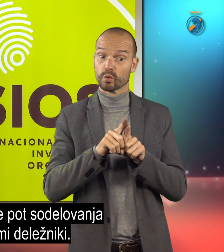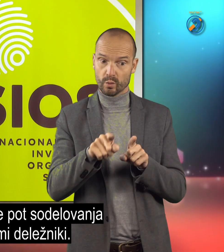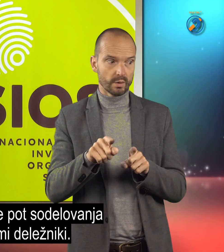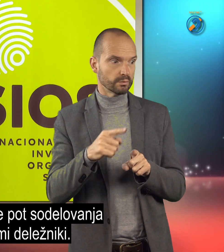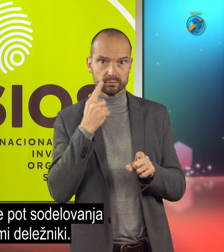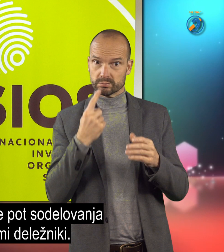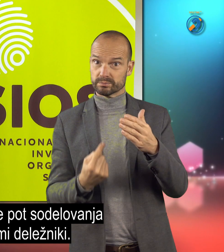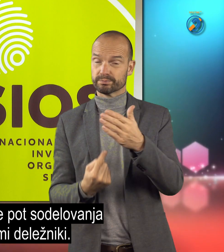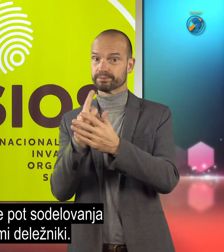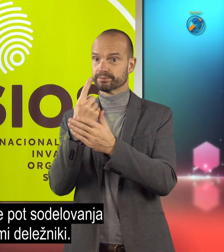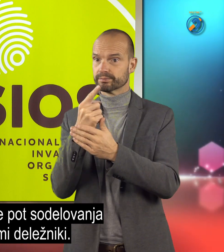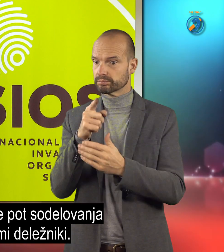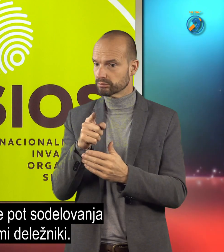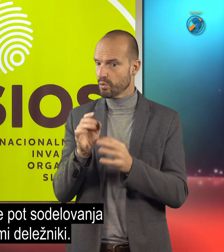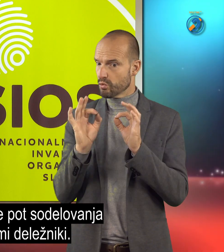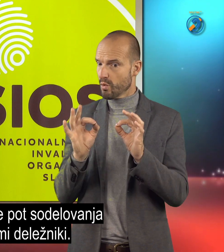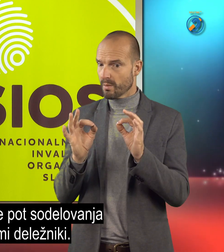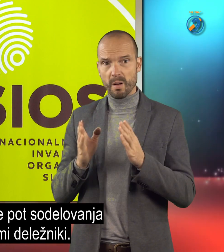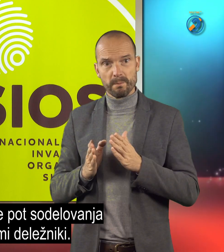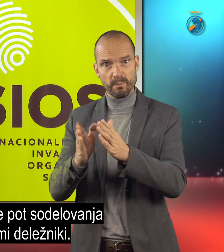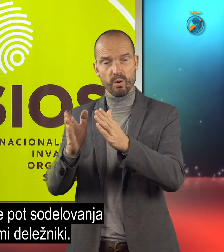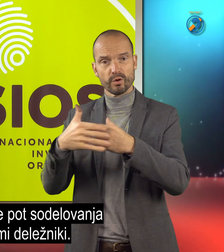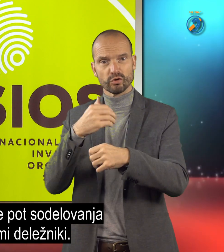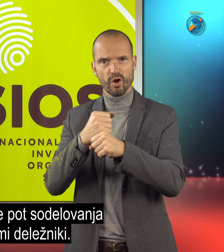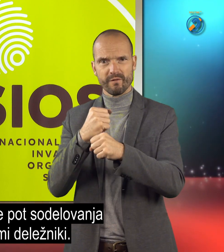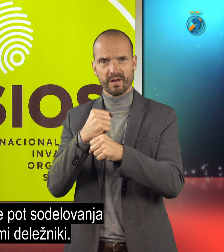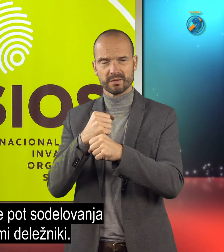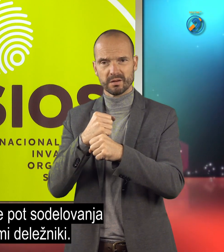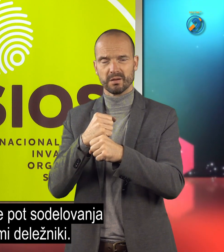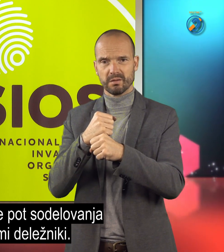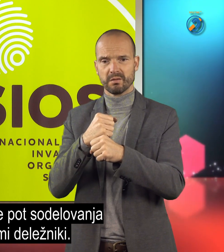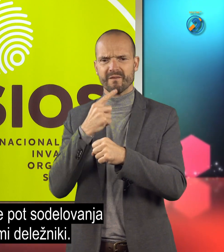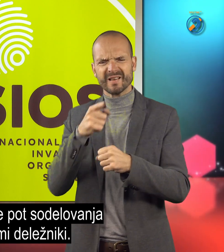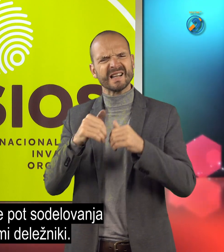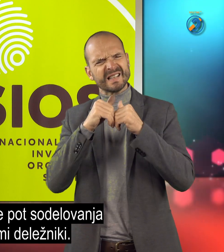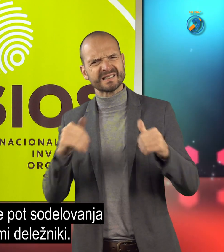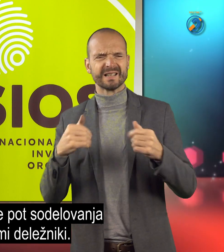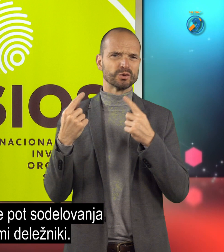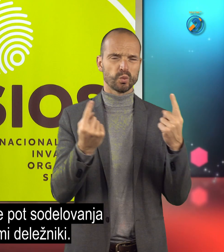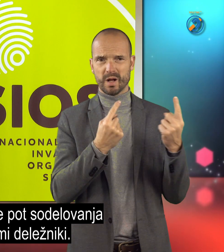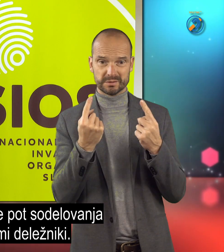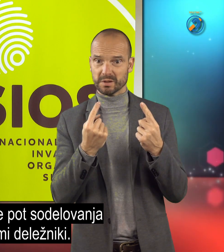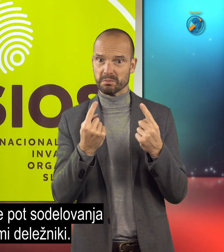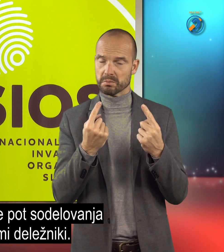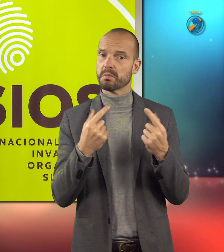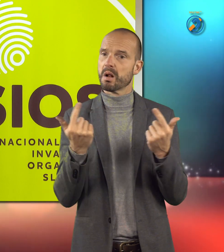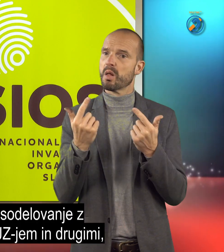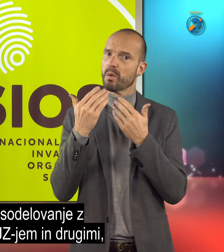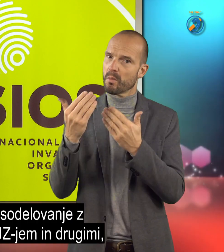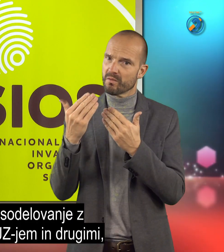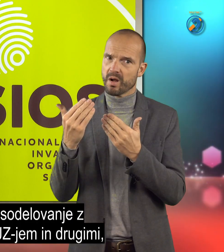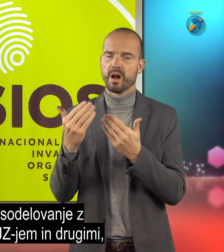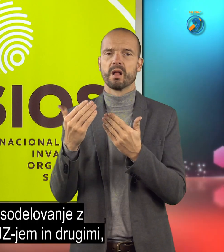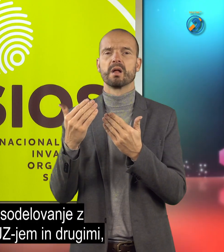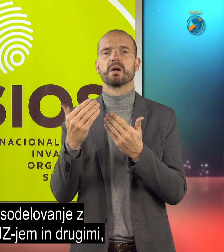Pokazala se je tudi neka dobra pot sodelovanja v nekih teh, izrednih razmerah z deležniki. Lahko